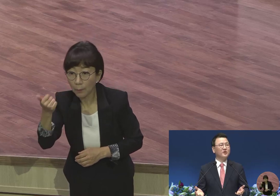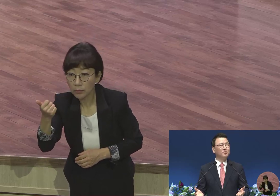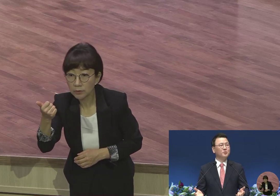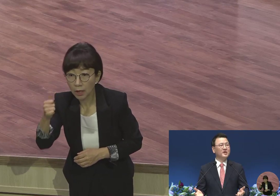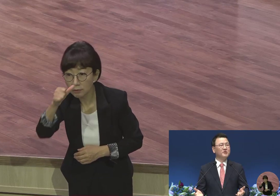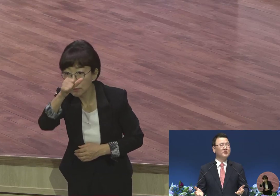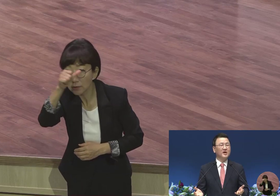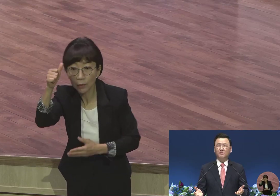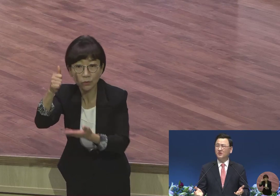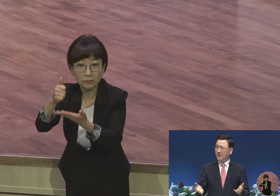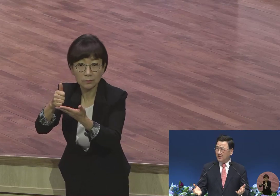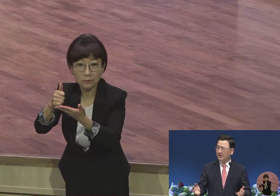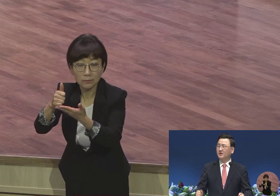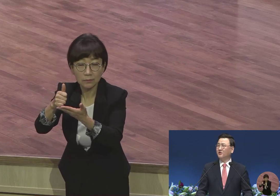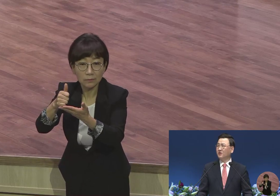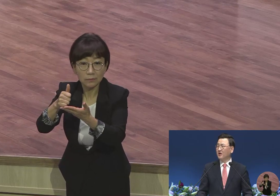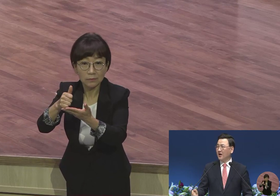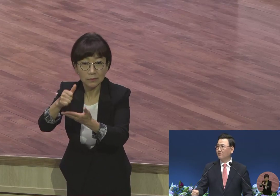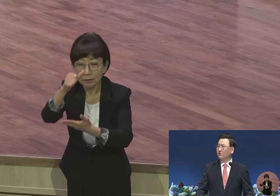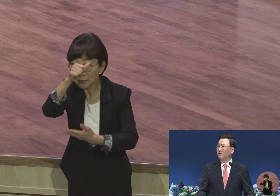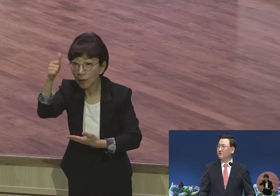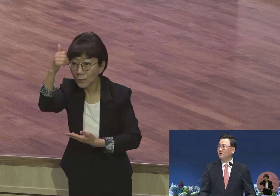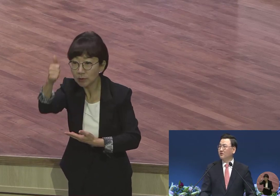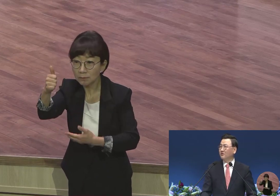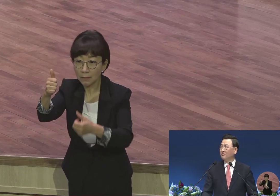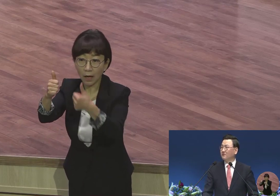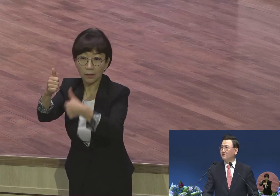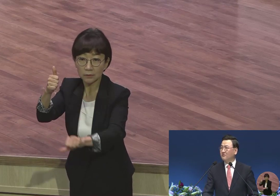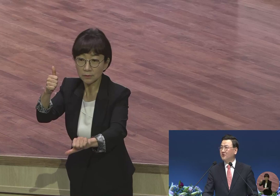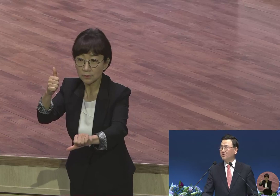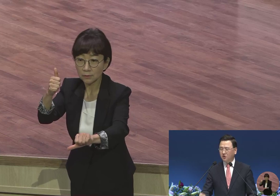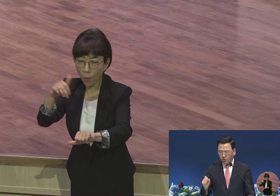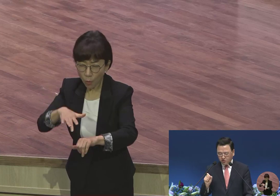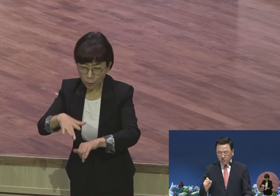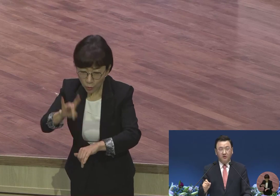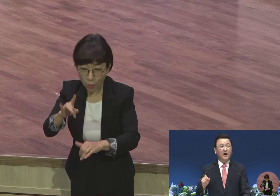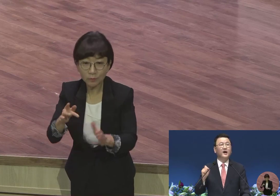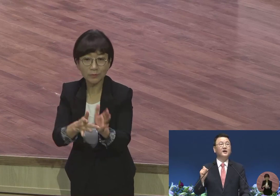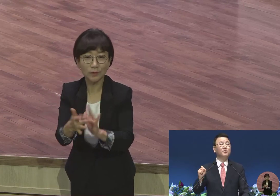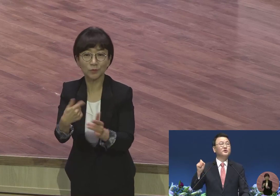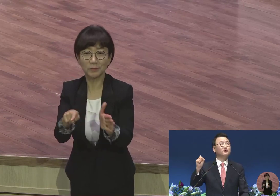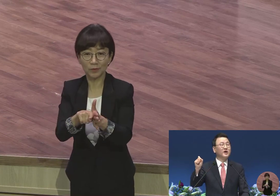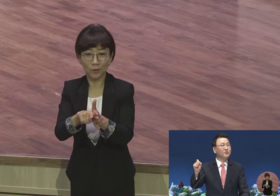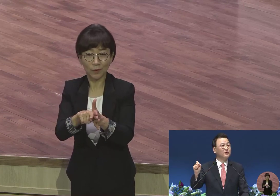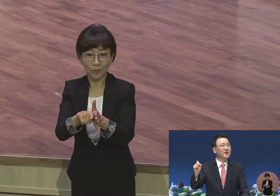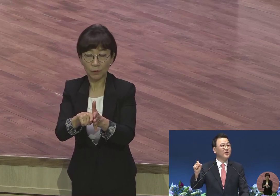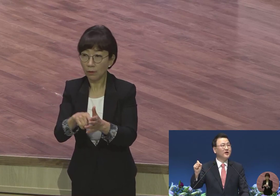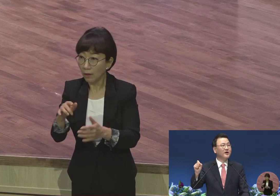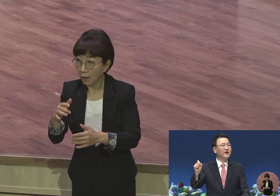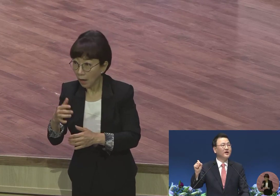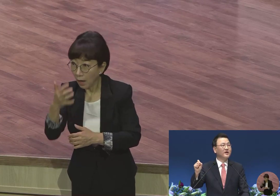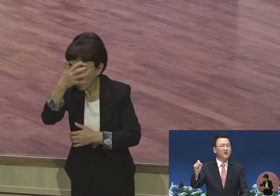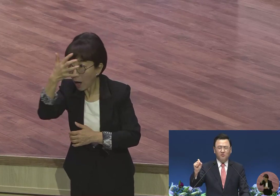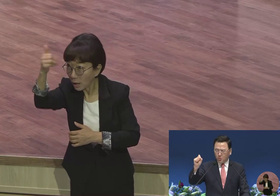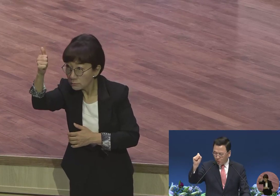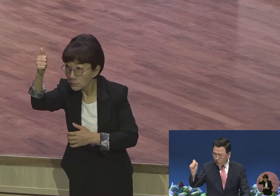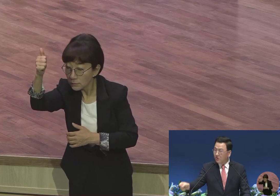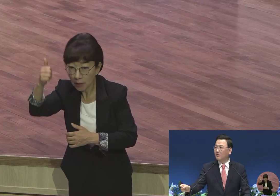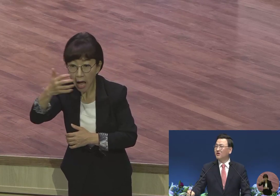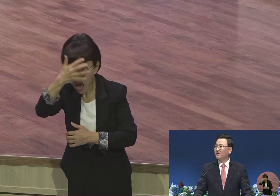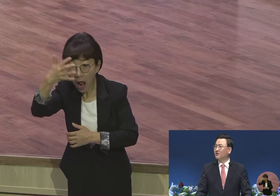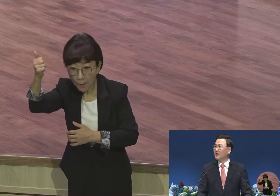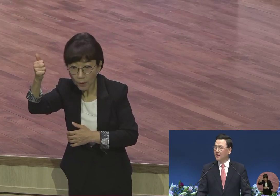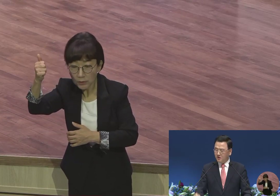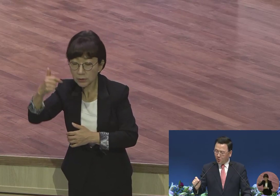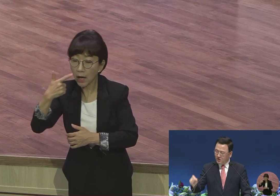아버님이 장로님이라면 그 가문은 대단한 가문이거든요. 근데 더 중요한 건 할아버지도 장로님이에요. 이건